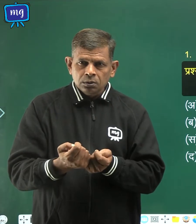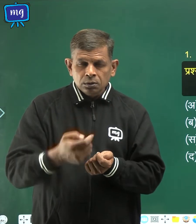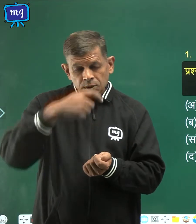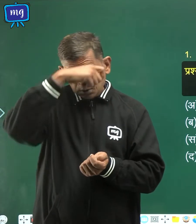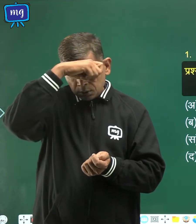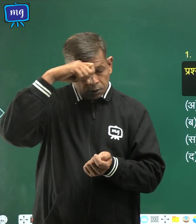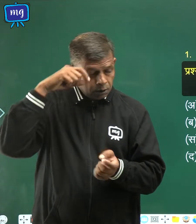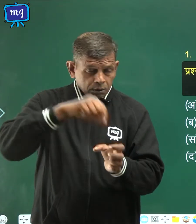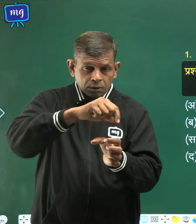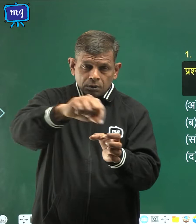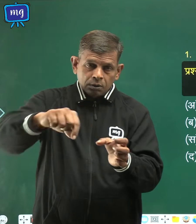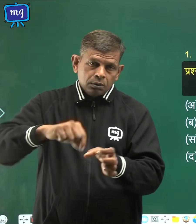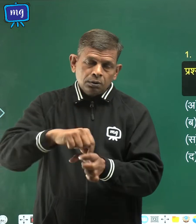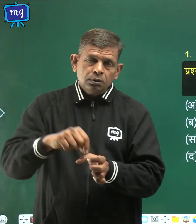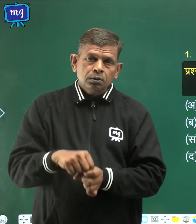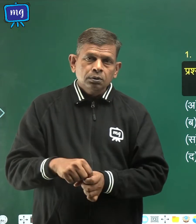गर्मी में लगाई जाती है।